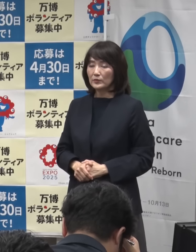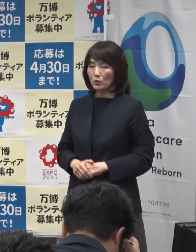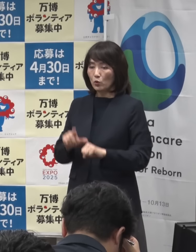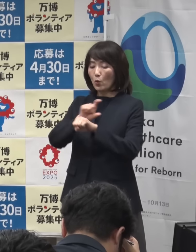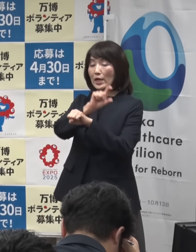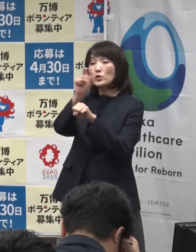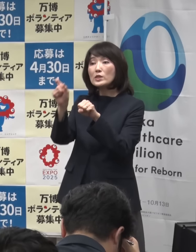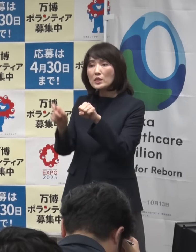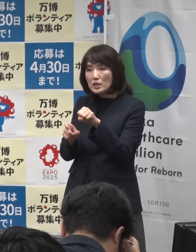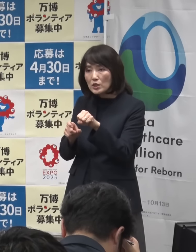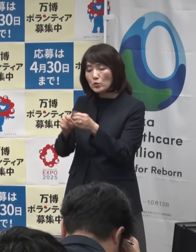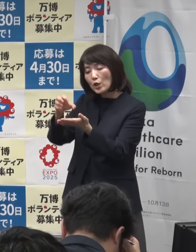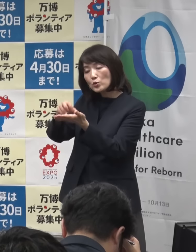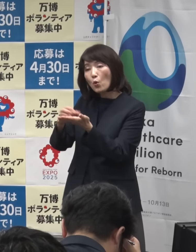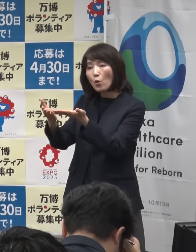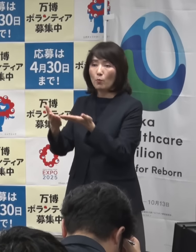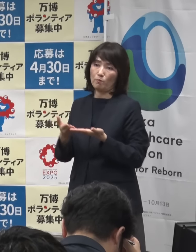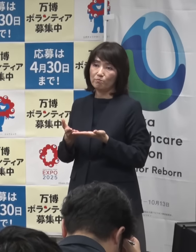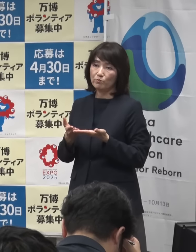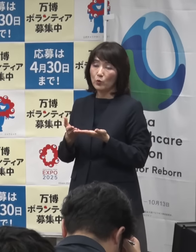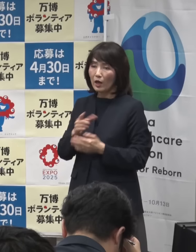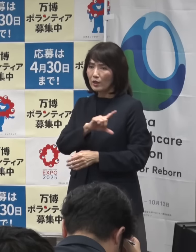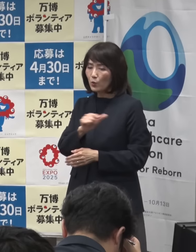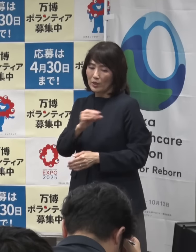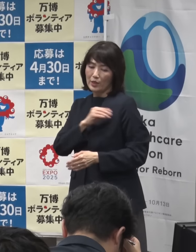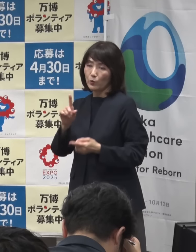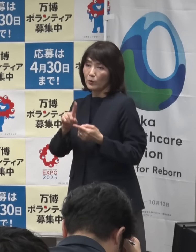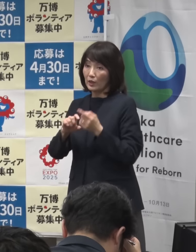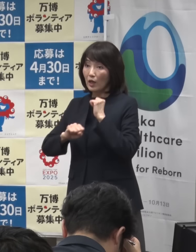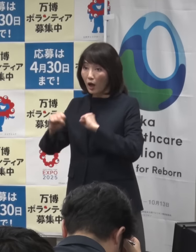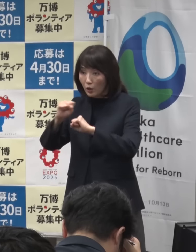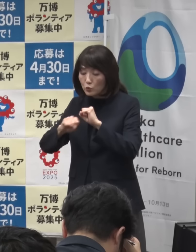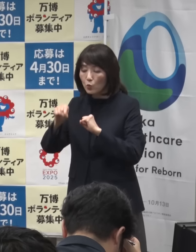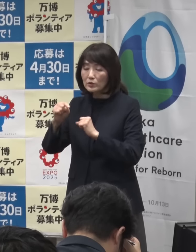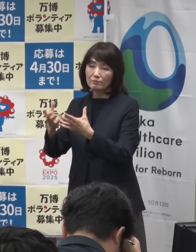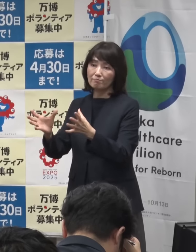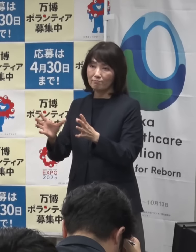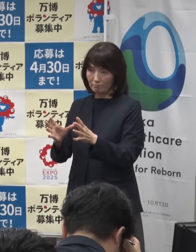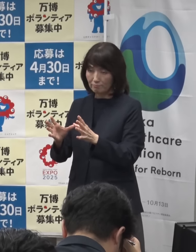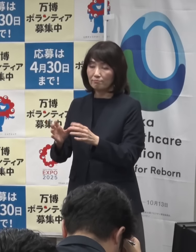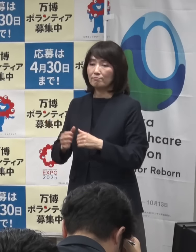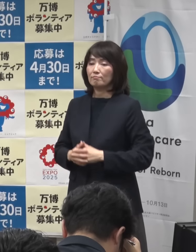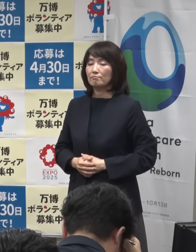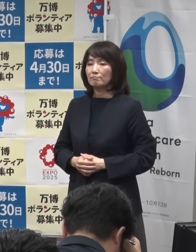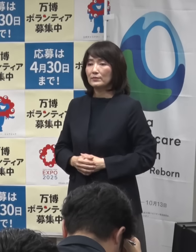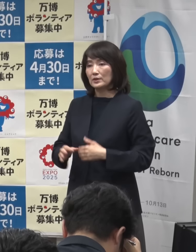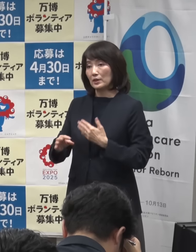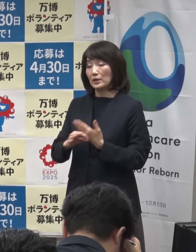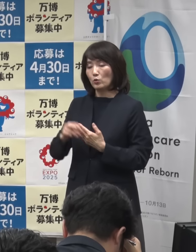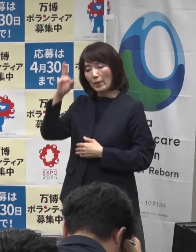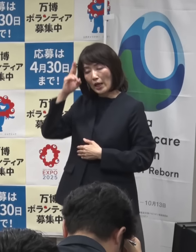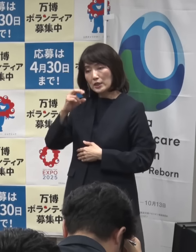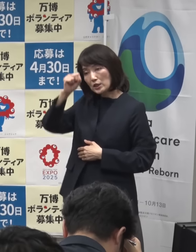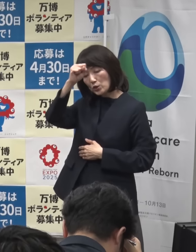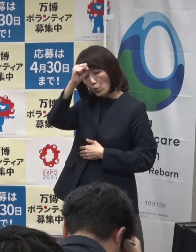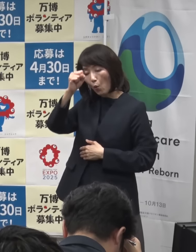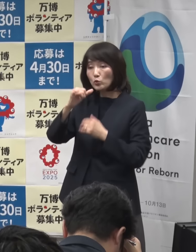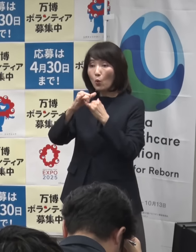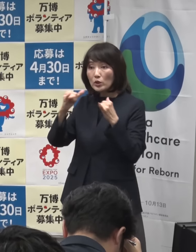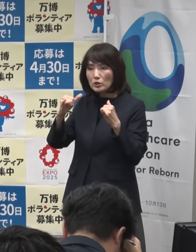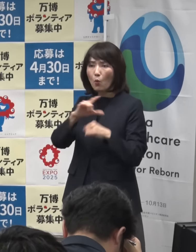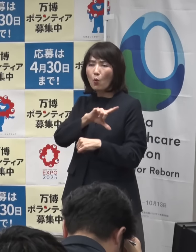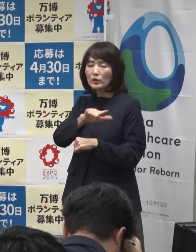で賞を受けたり、さまざまな積極的な活動をしておられます。認知症の方も含めてですね、いろん